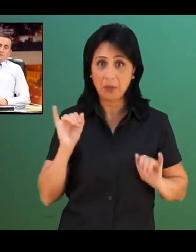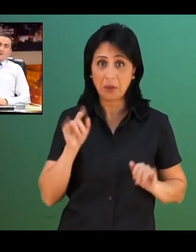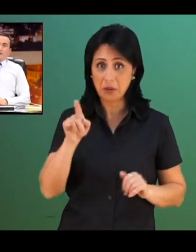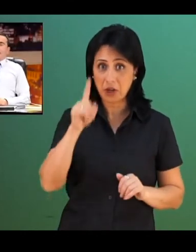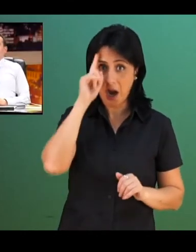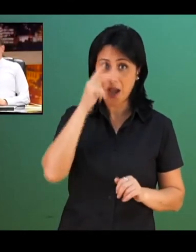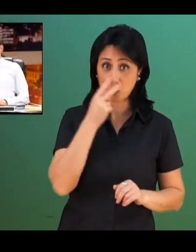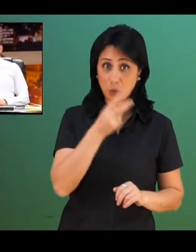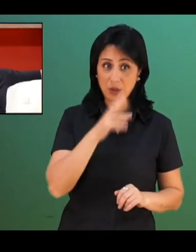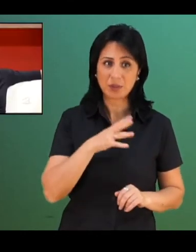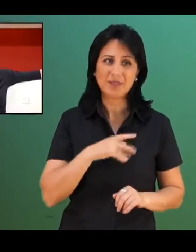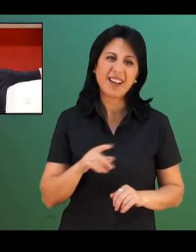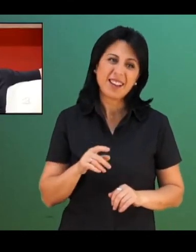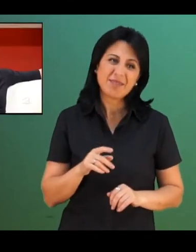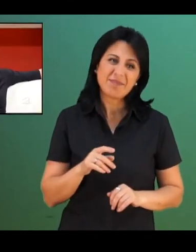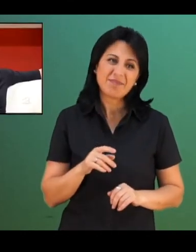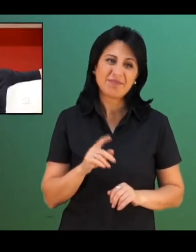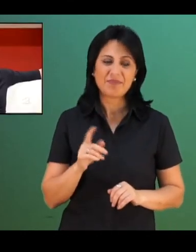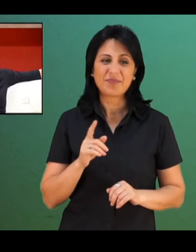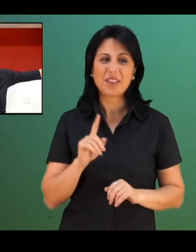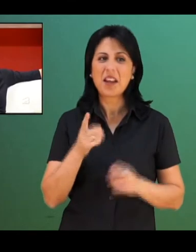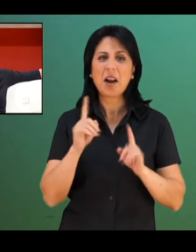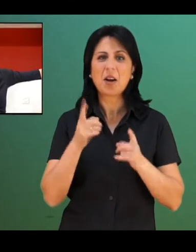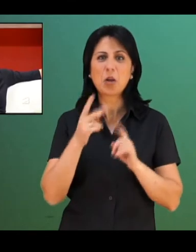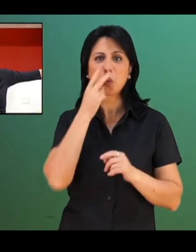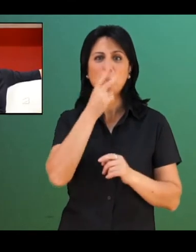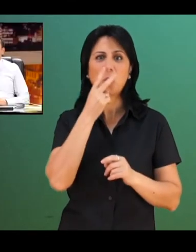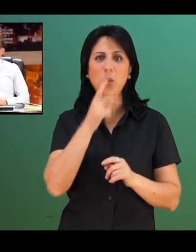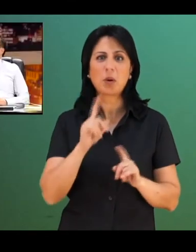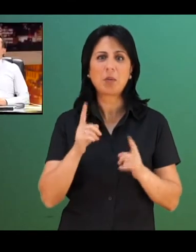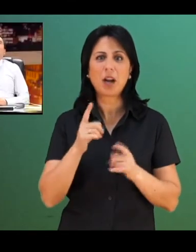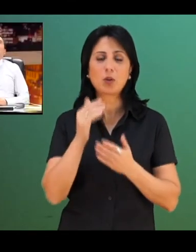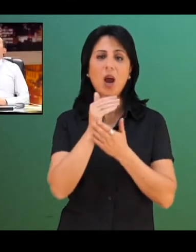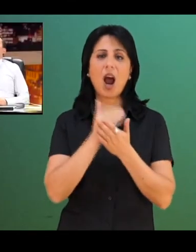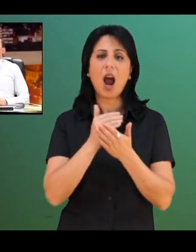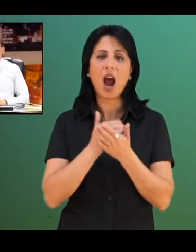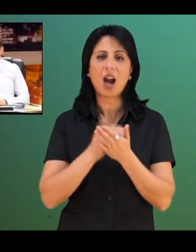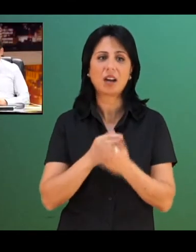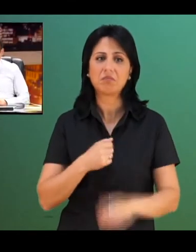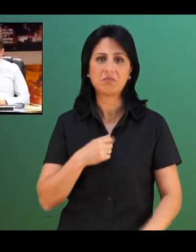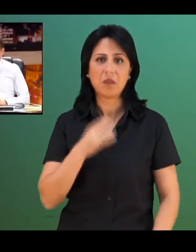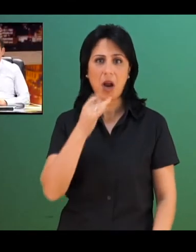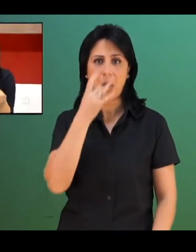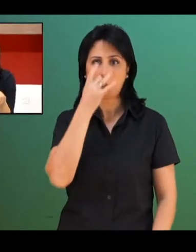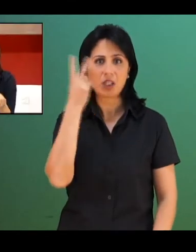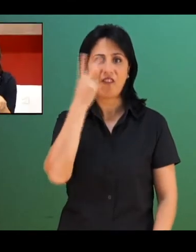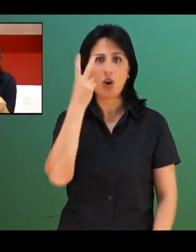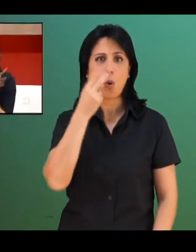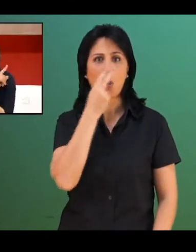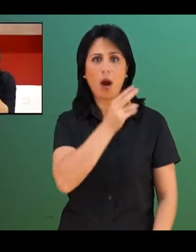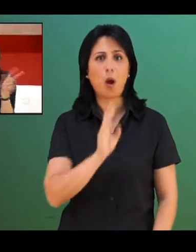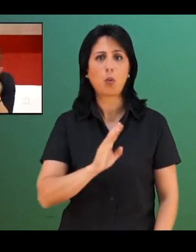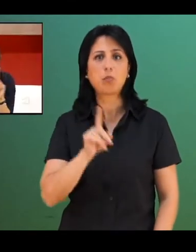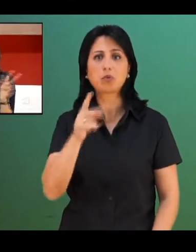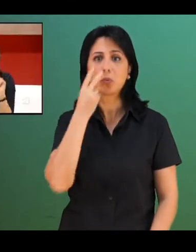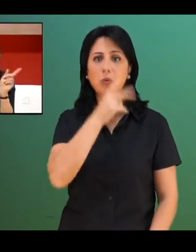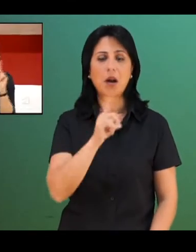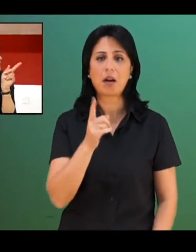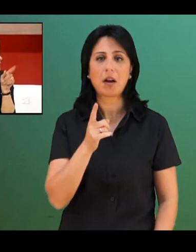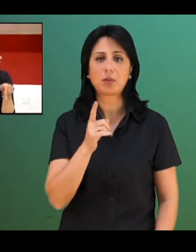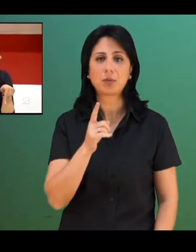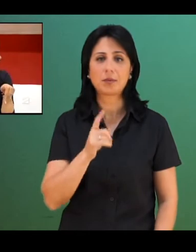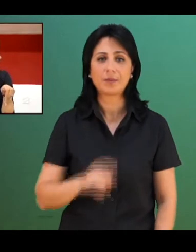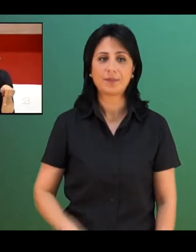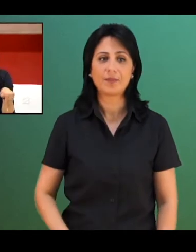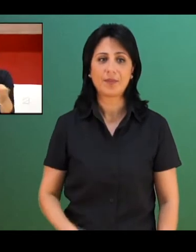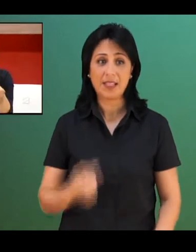სულ უყურებ მე ყველა არხს. არა, არც ერთი რუსთავიროლი არ უყურებს კონკურენტ არხს. ყველა იმიტომ რომ მე რო აქა მოვედი, არც ერთი ჩემი